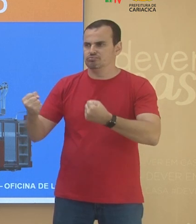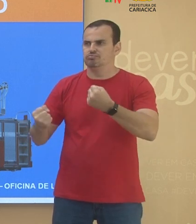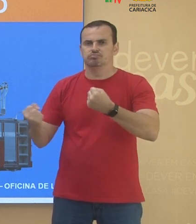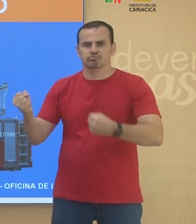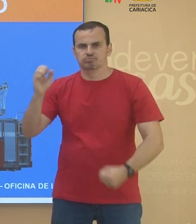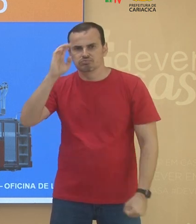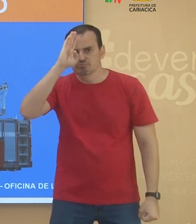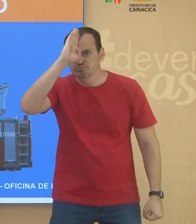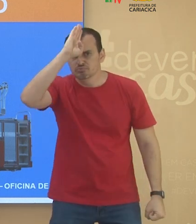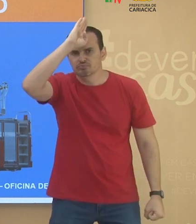Carro de bombeiro.